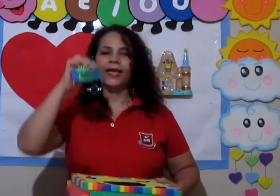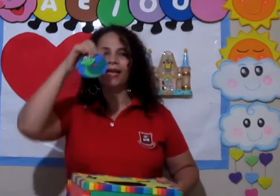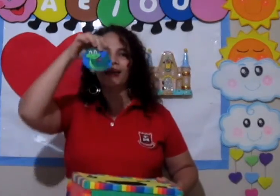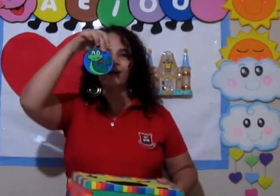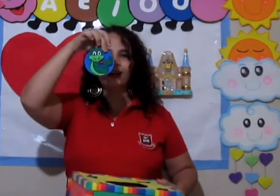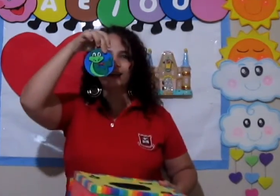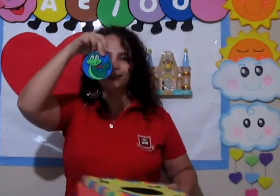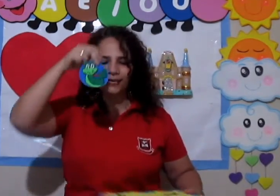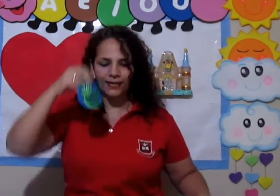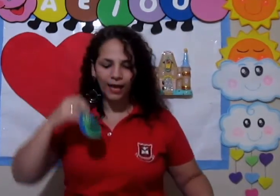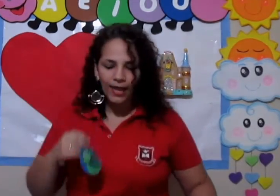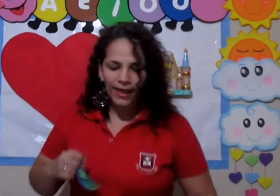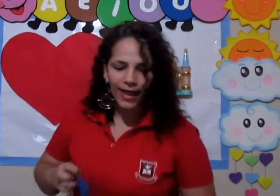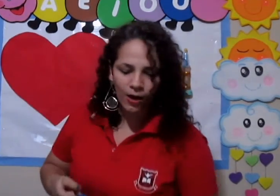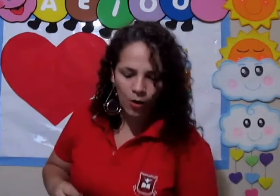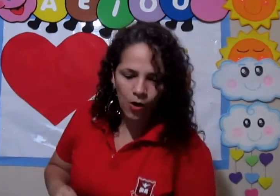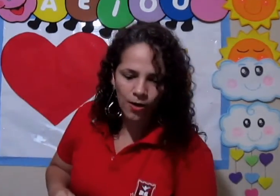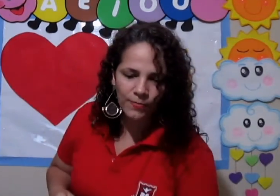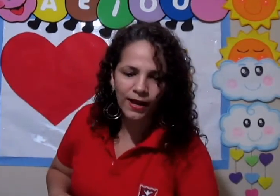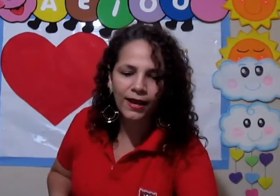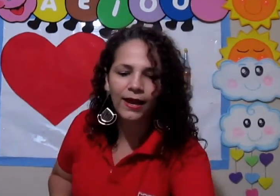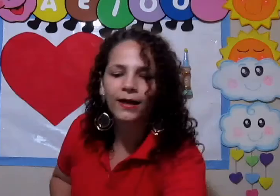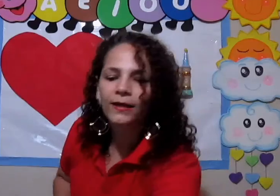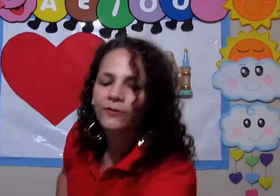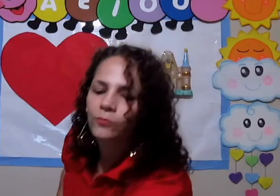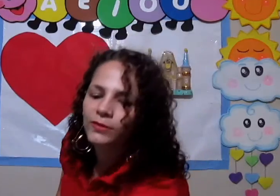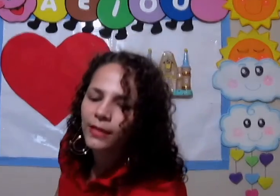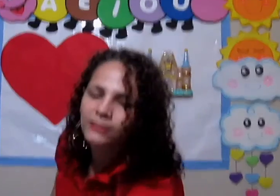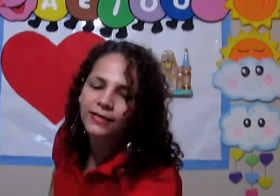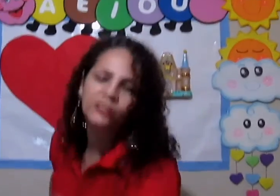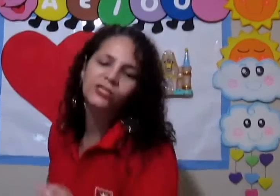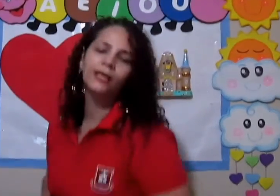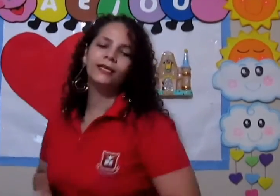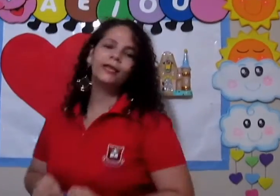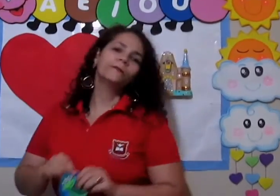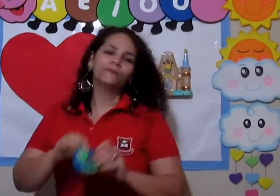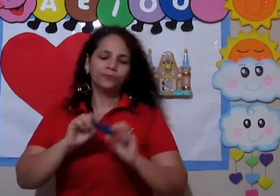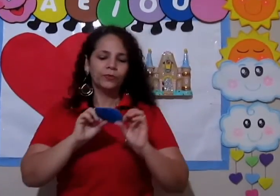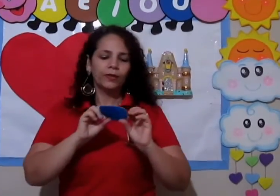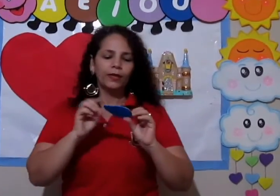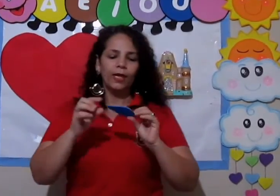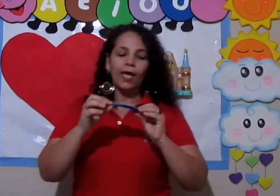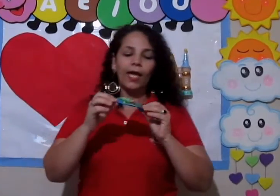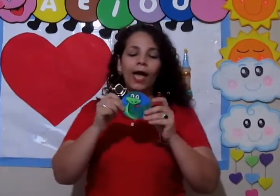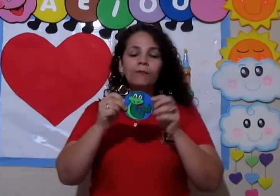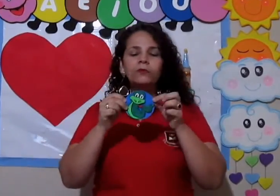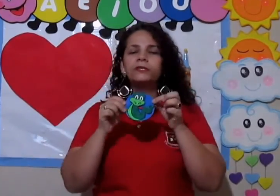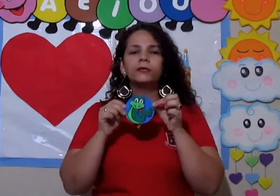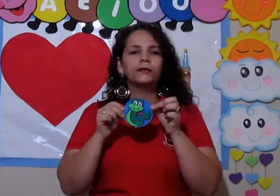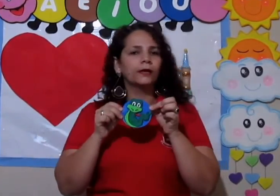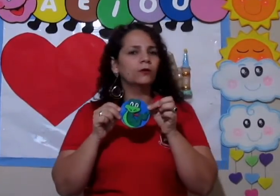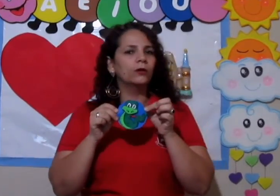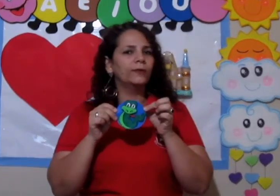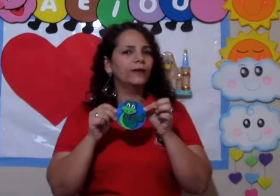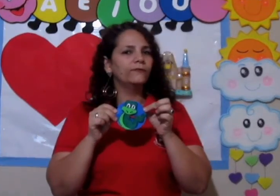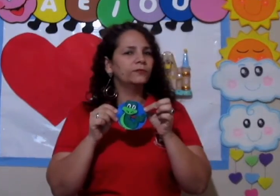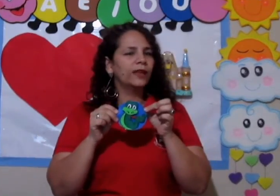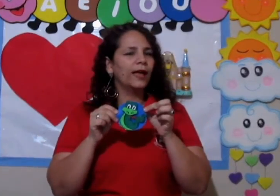Ah, olha aqui, é a cobra. Vou botar a nossa caixinha ali. A musiquinha da cobra, hein? Vamos lá?